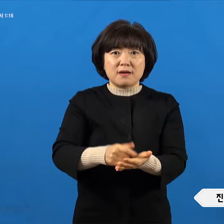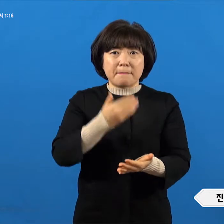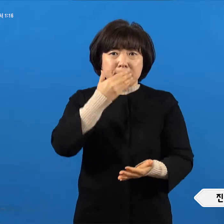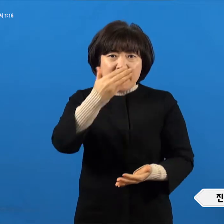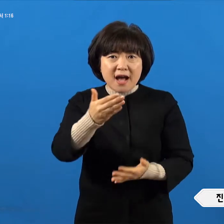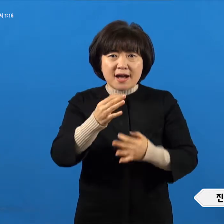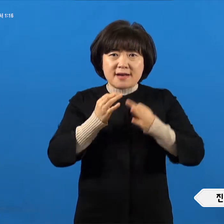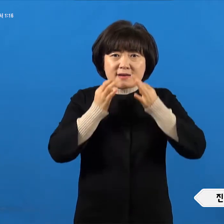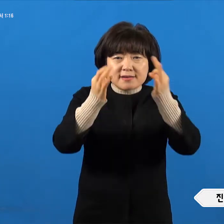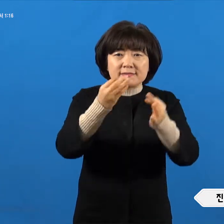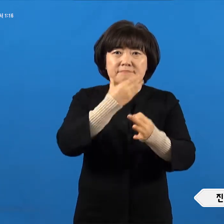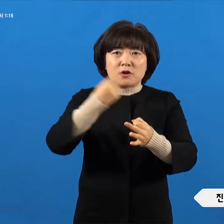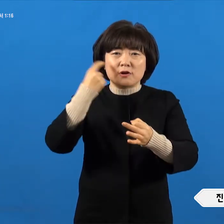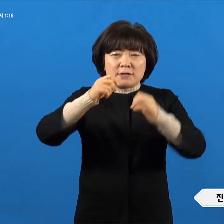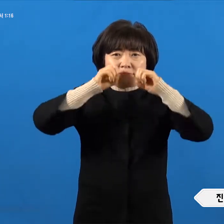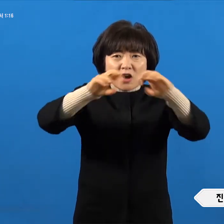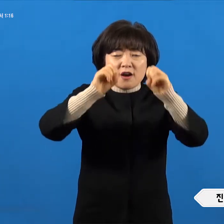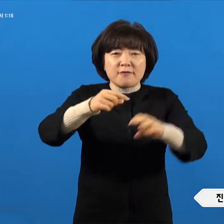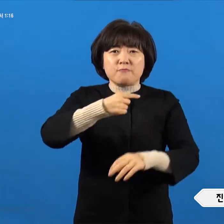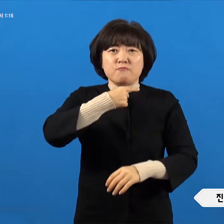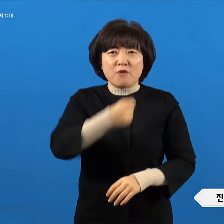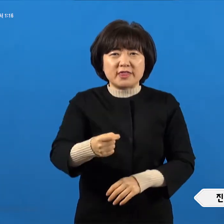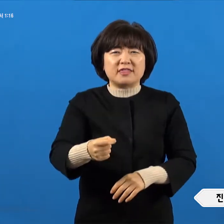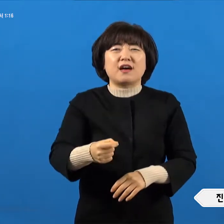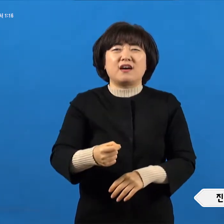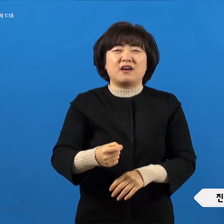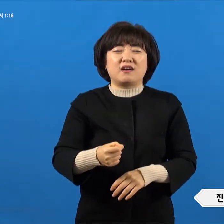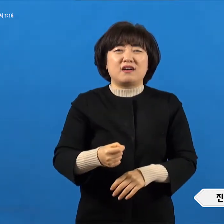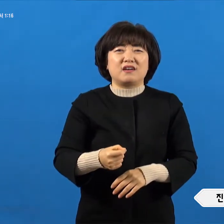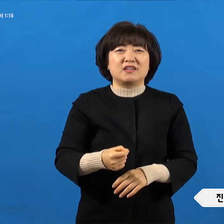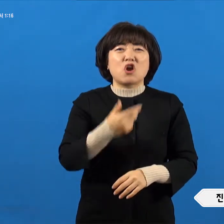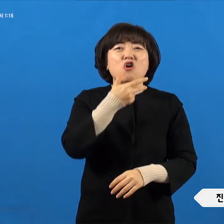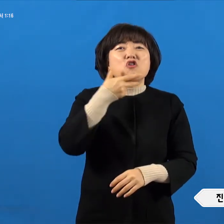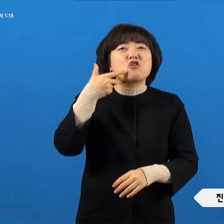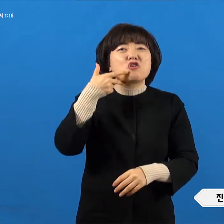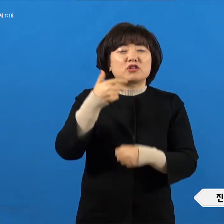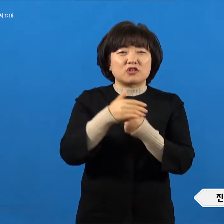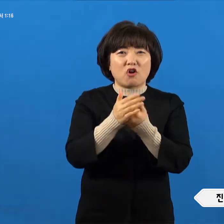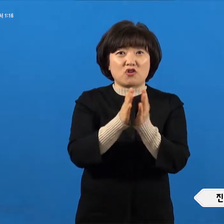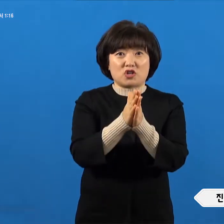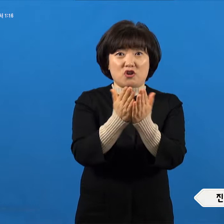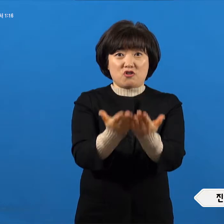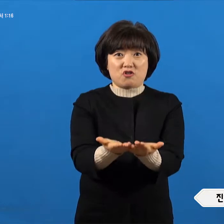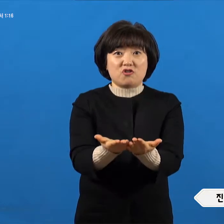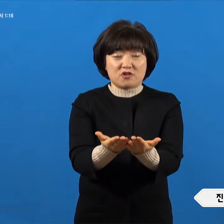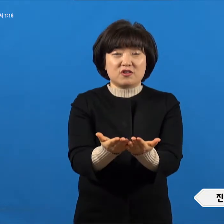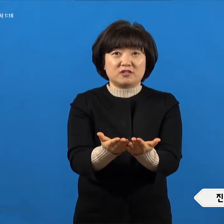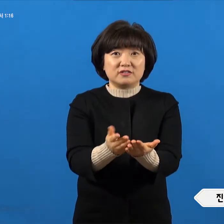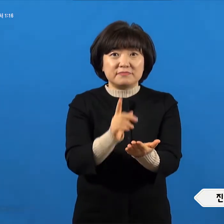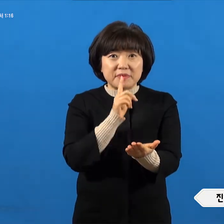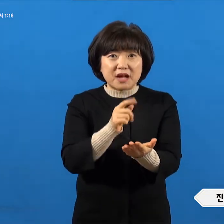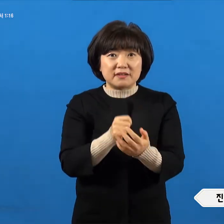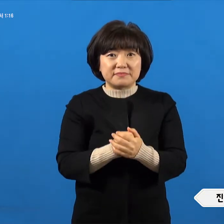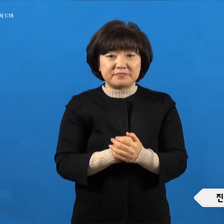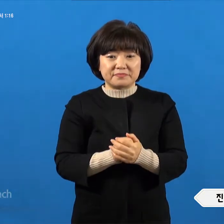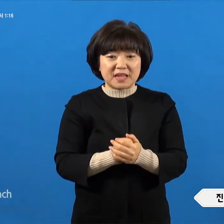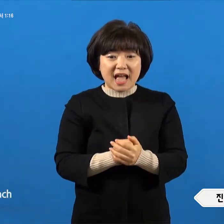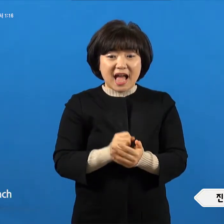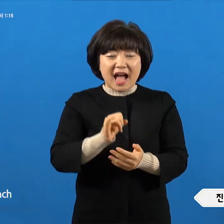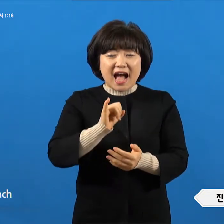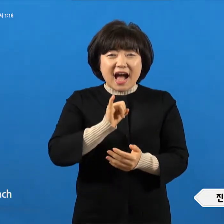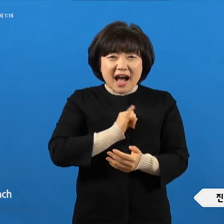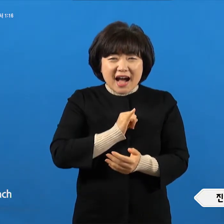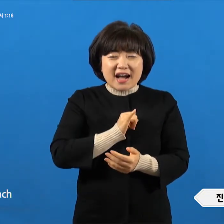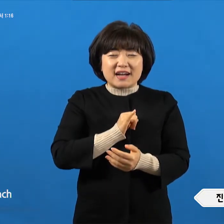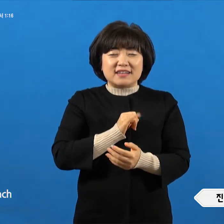대로 복음 전하기를 원하노라. 영어 성경은 본문의 말씀을 이렇게 번역해 놓았습니다. I am